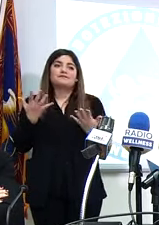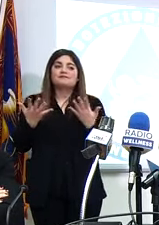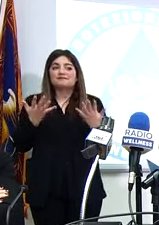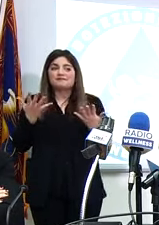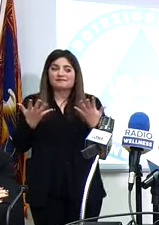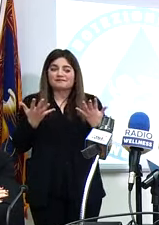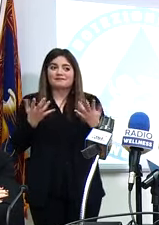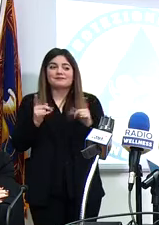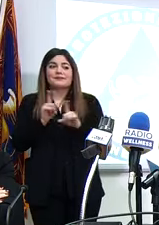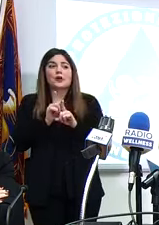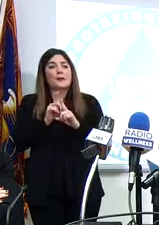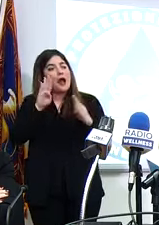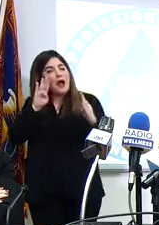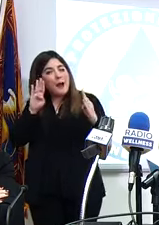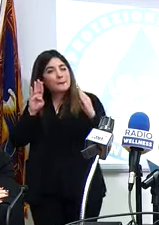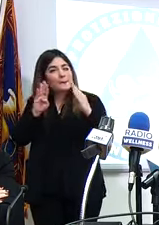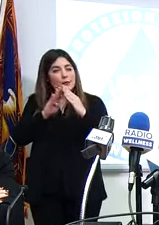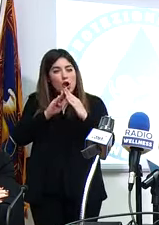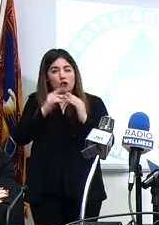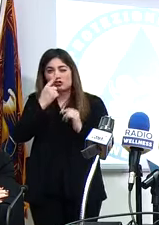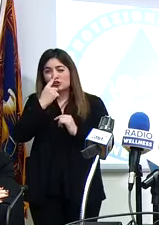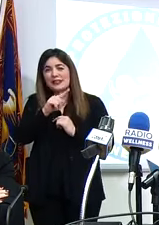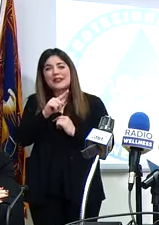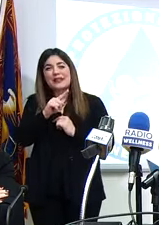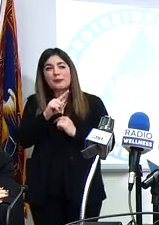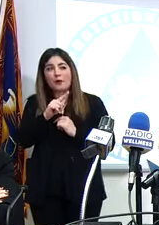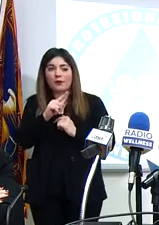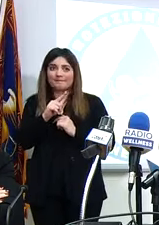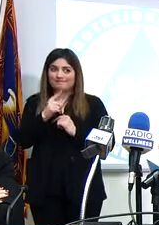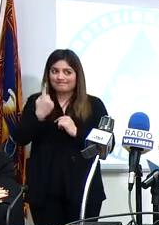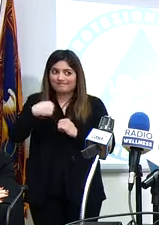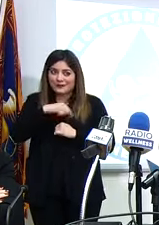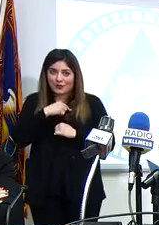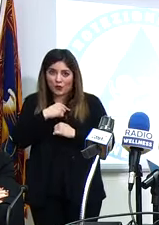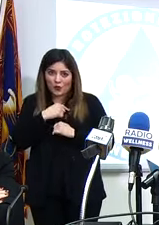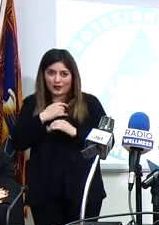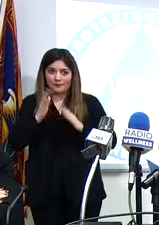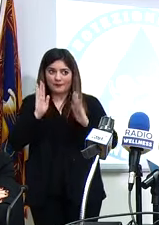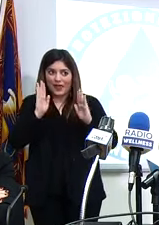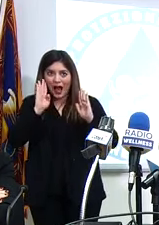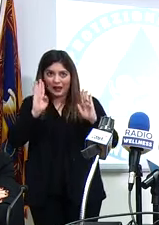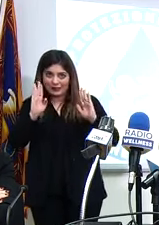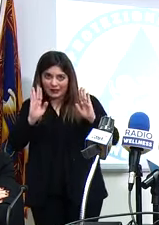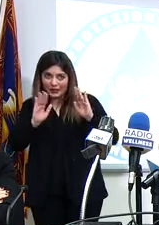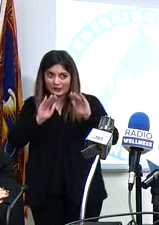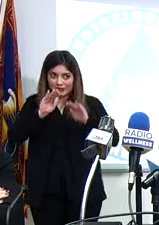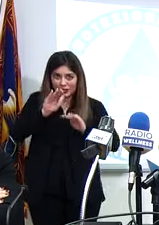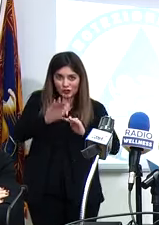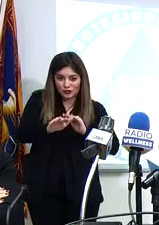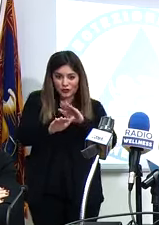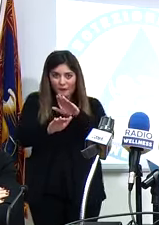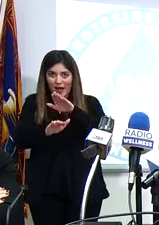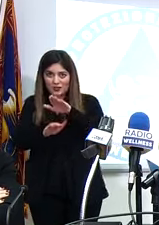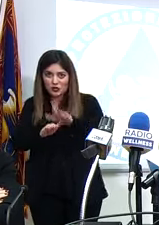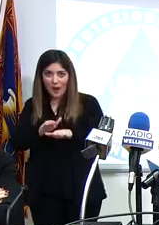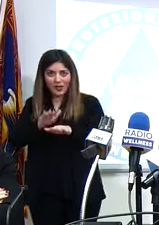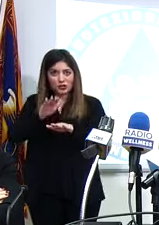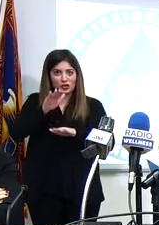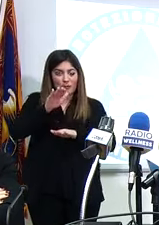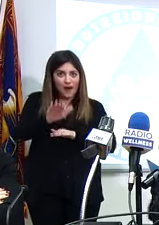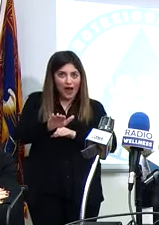un approccio di tipo cautelativo e di prudenza, impone, perché anche negli Stati Uniti hanno fatto così, impone, e in